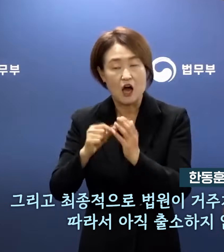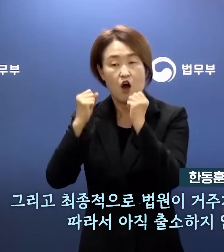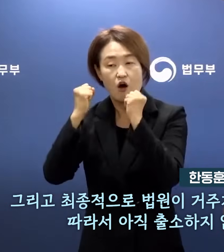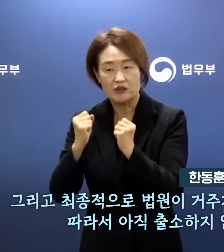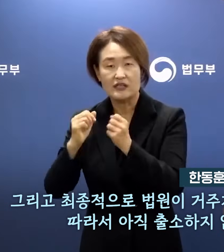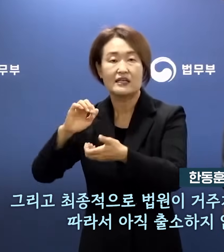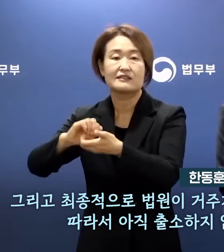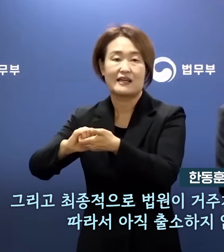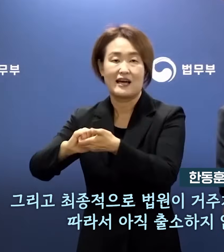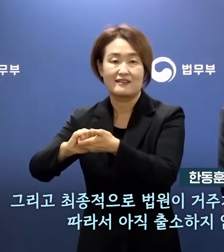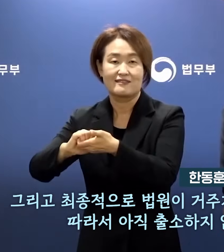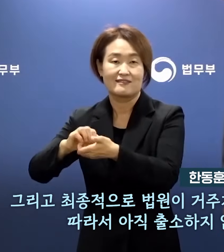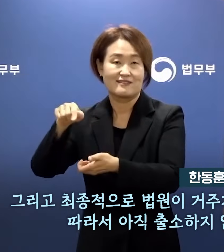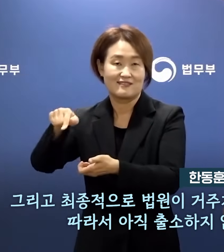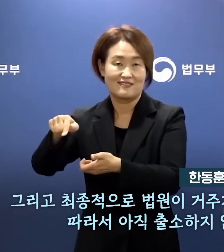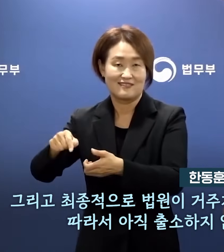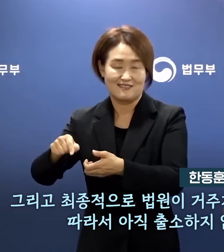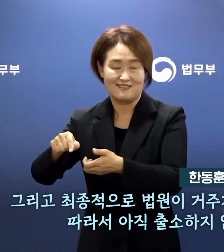부과하도록 했습니다.